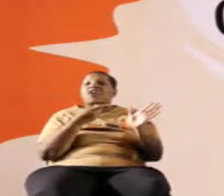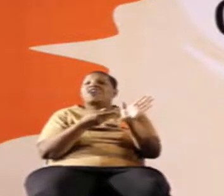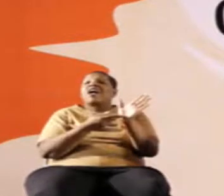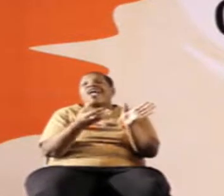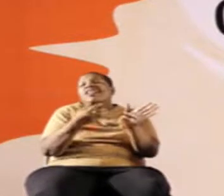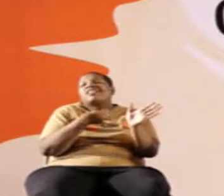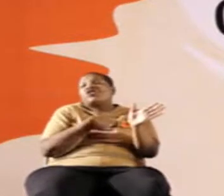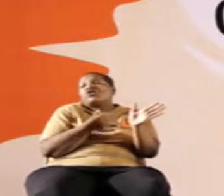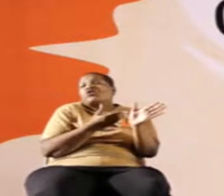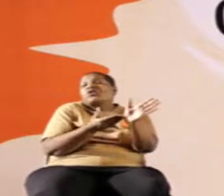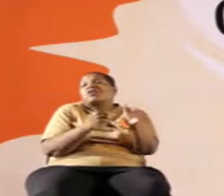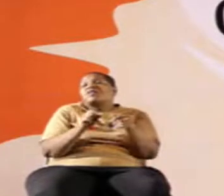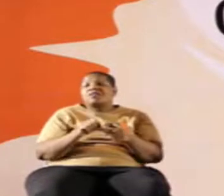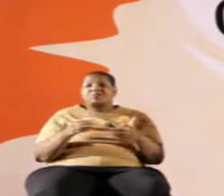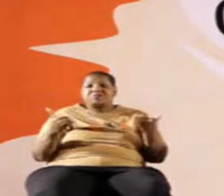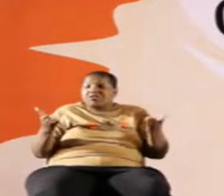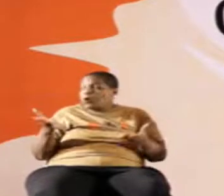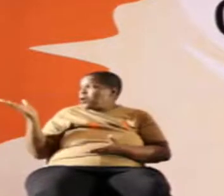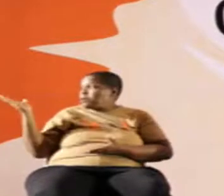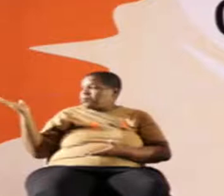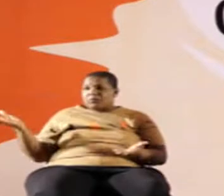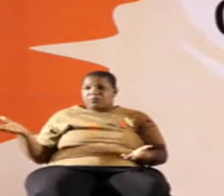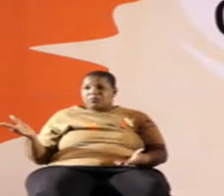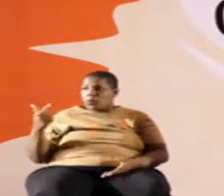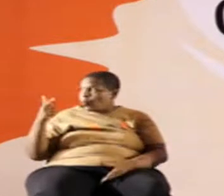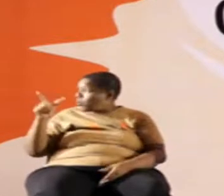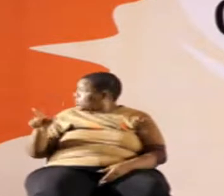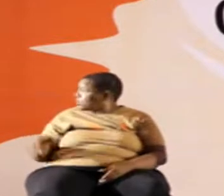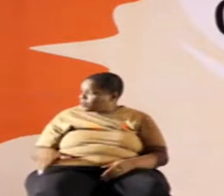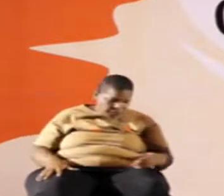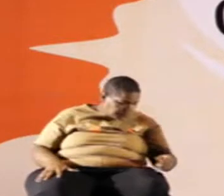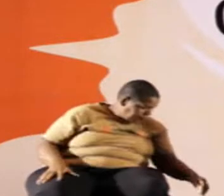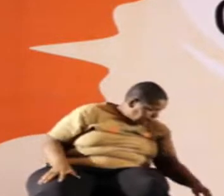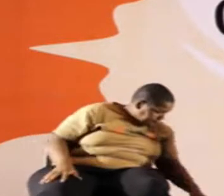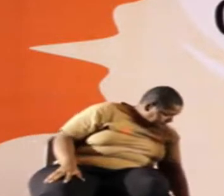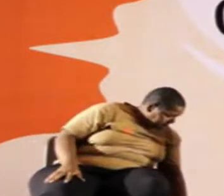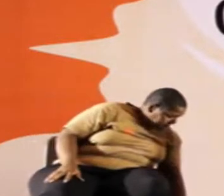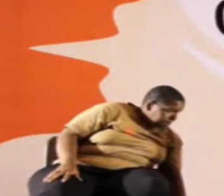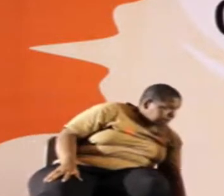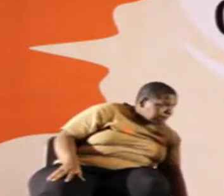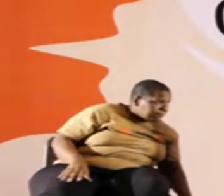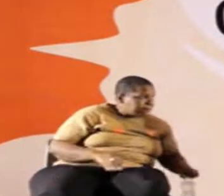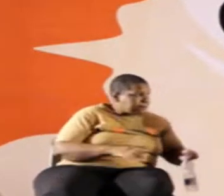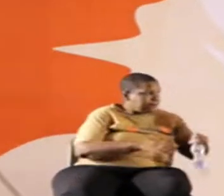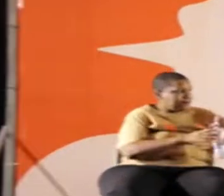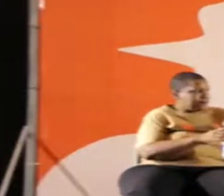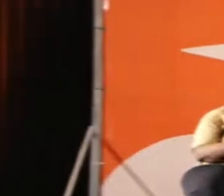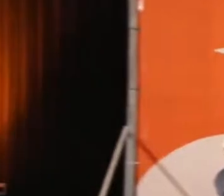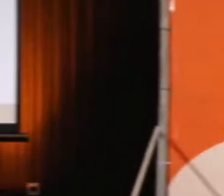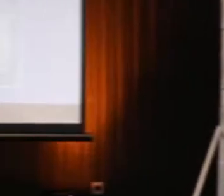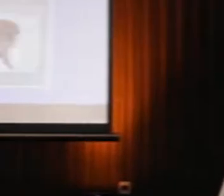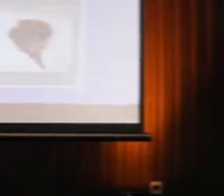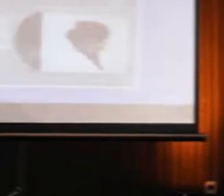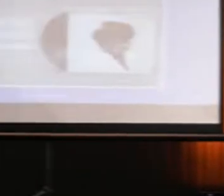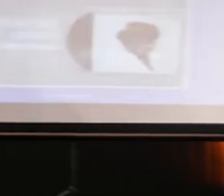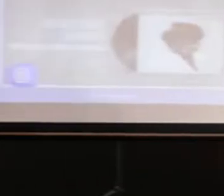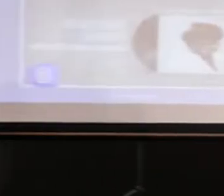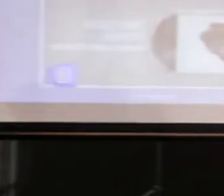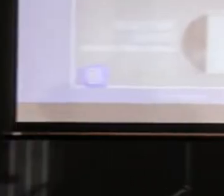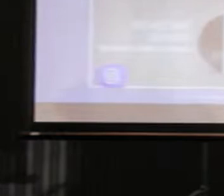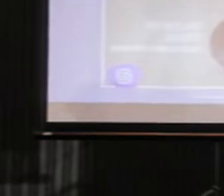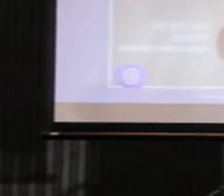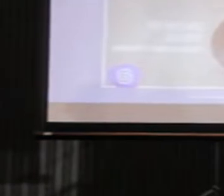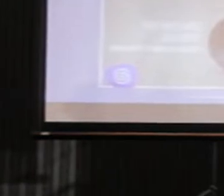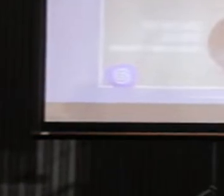faz. E ela ficou aí. Né? O próximo, Andresa, por favor, Verinha, você tá? Você sabe que eu não tenho respeito pelo tempo, você sabe.